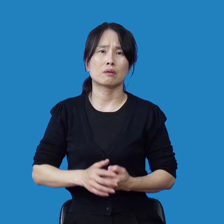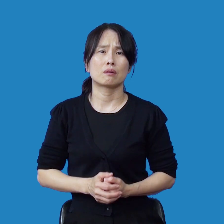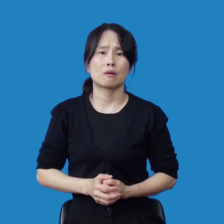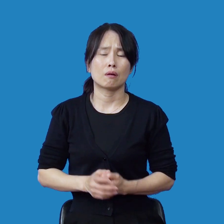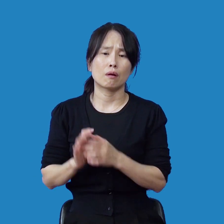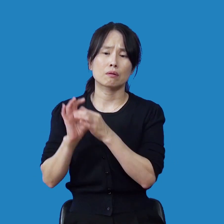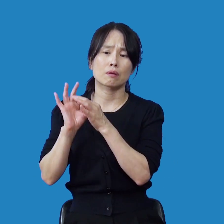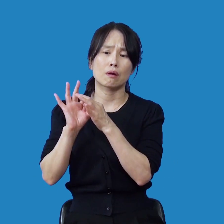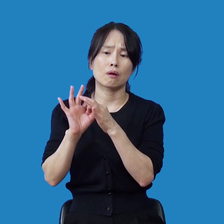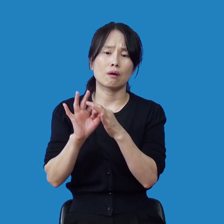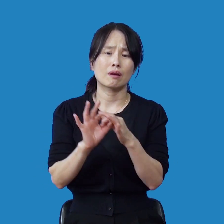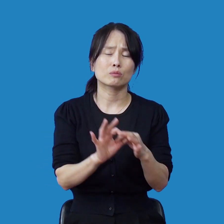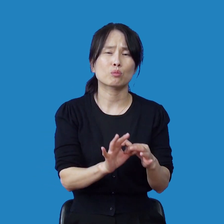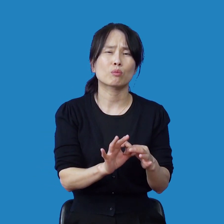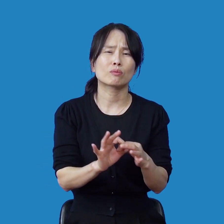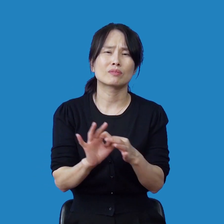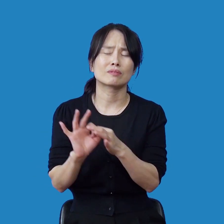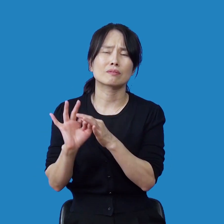끝없이.